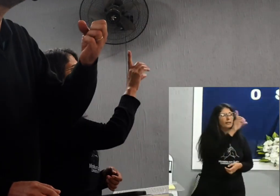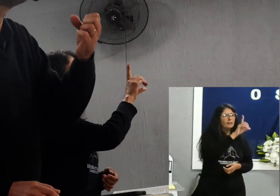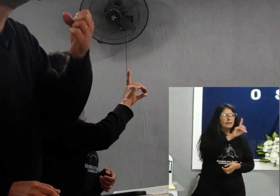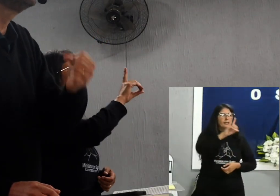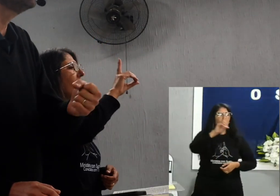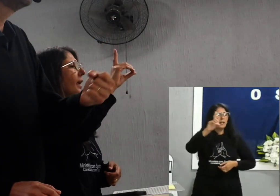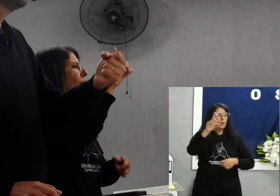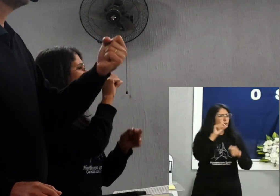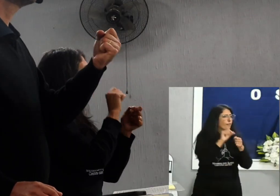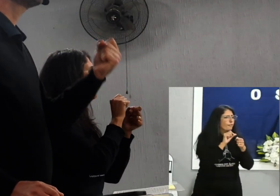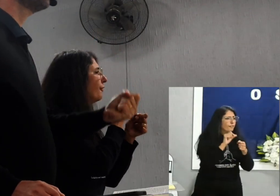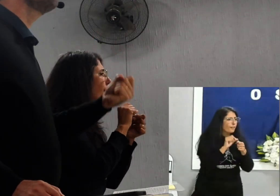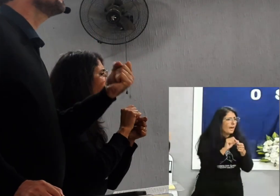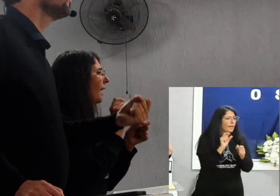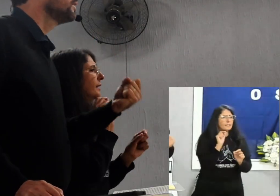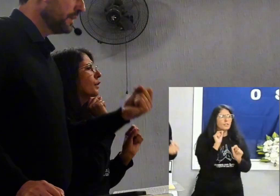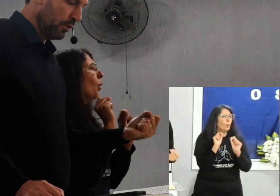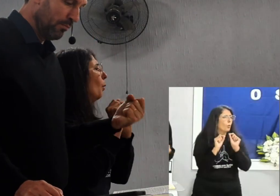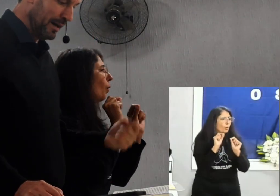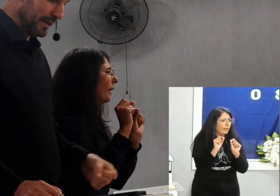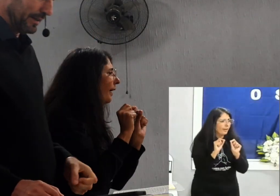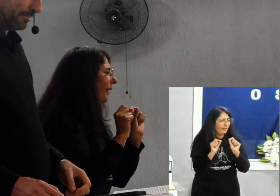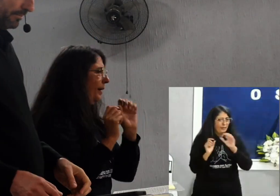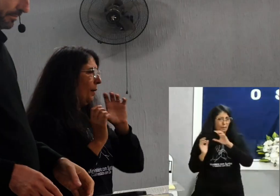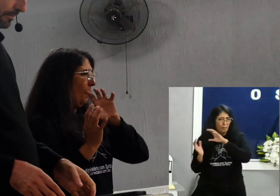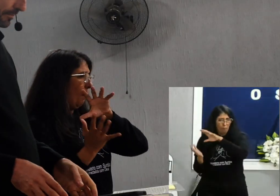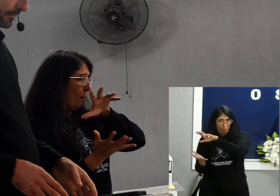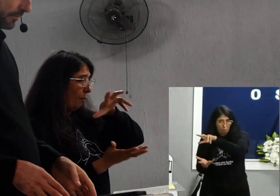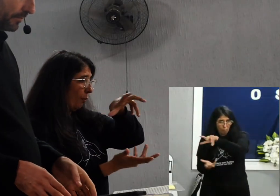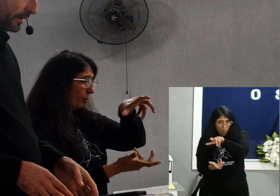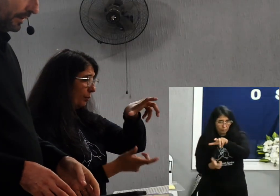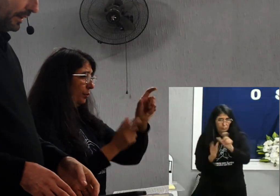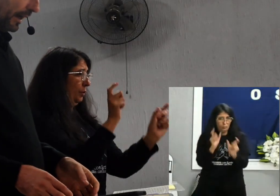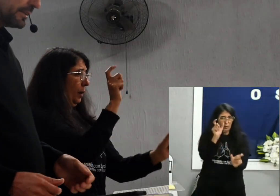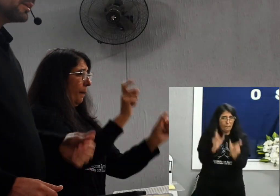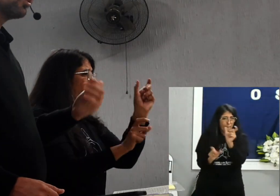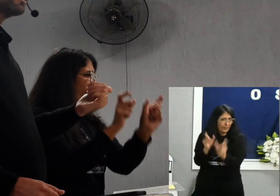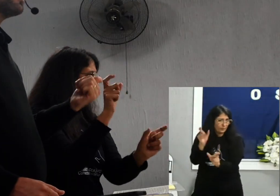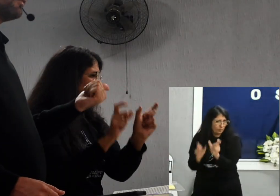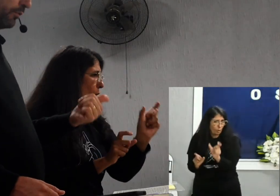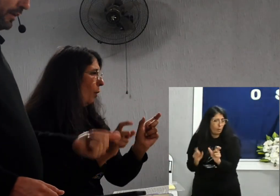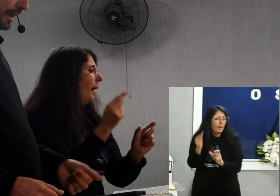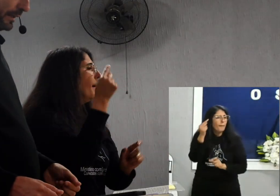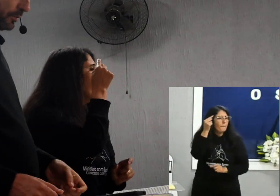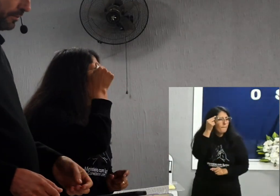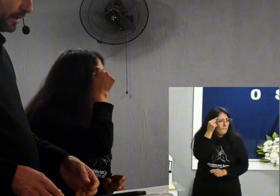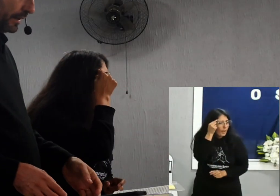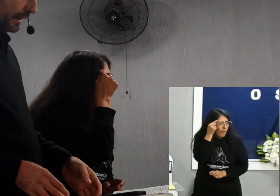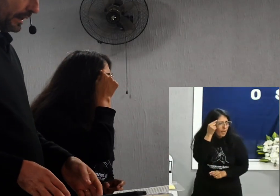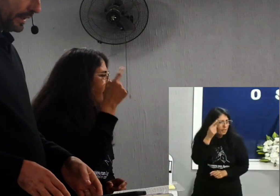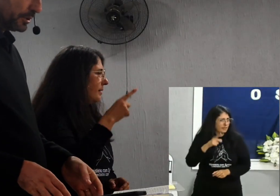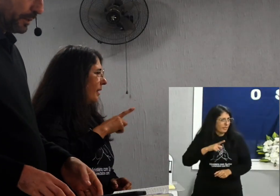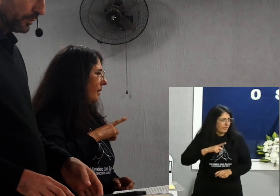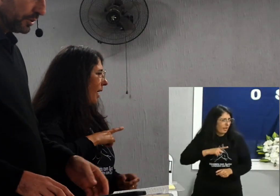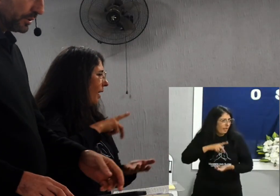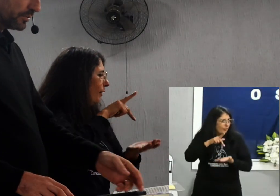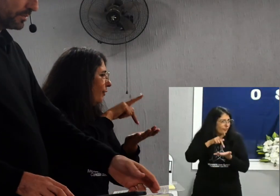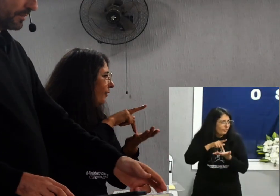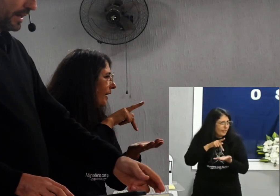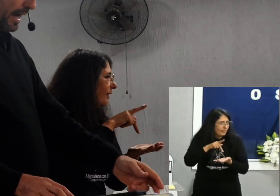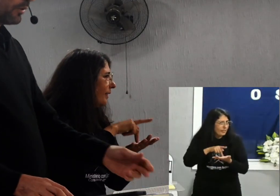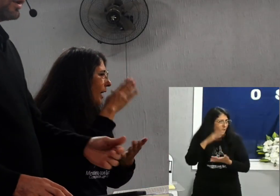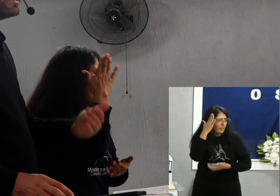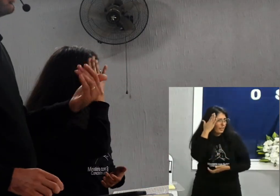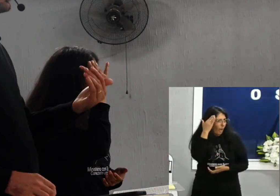e destruir a sabedoria humana. As Escrituras já haviam falado a respeito